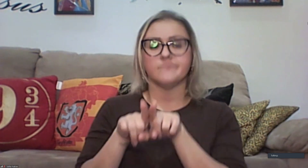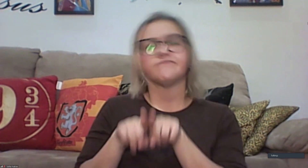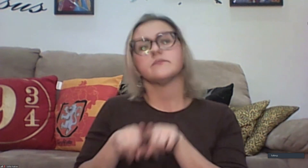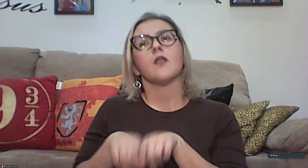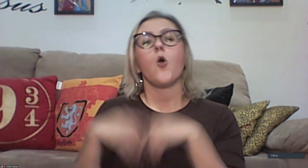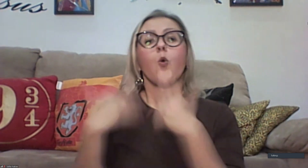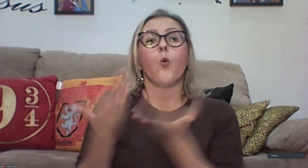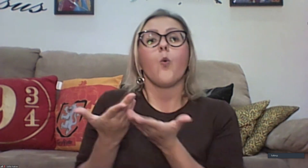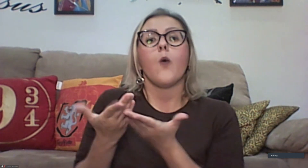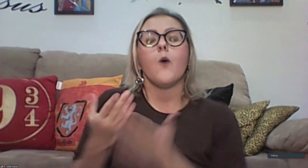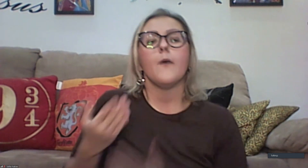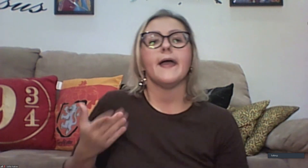Bom, também,